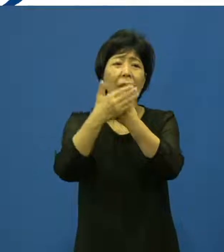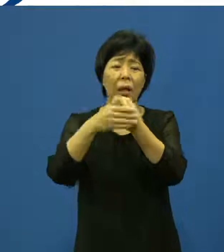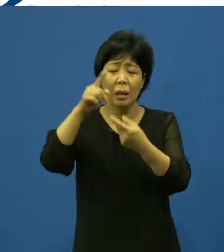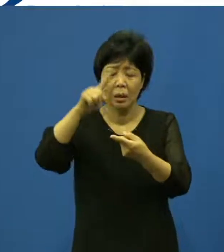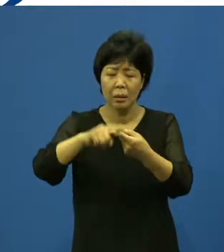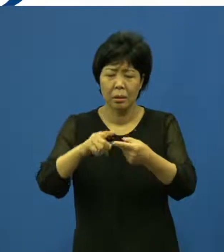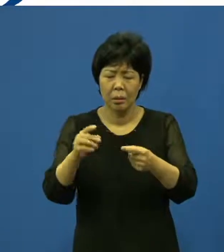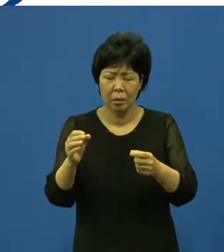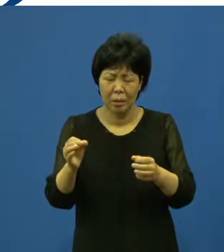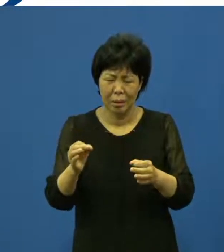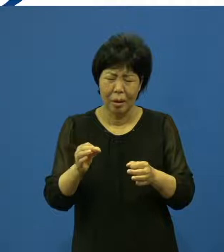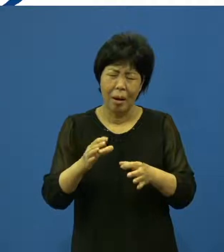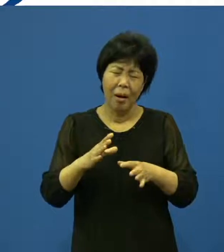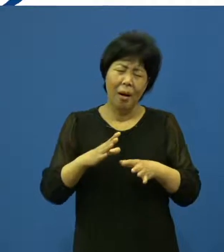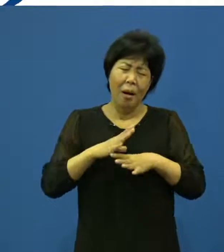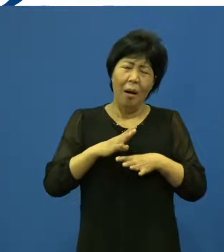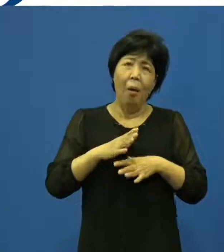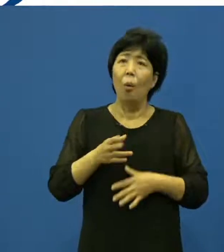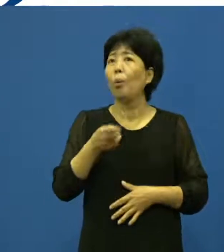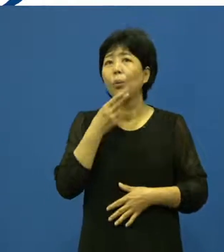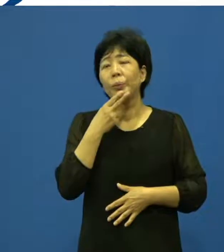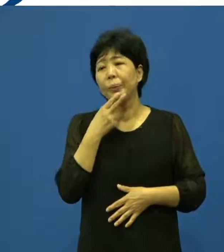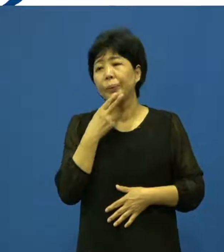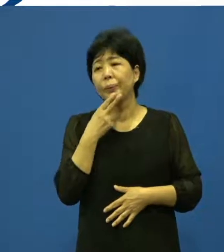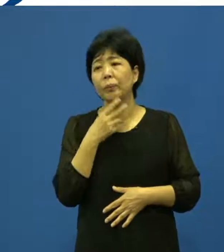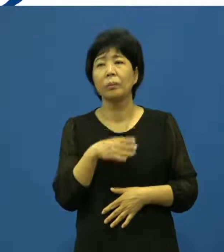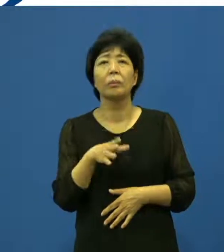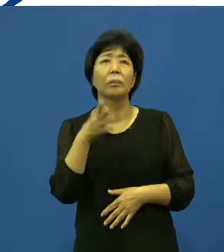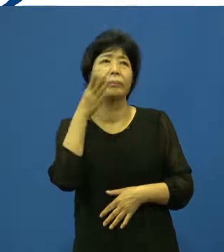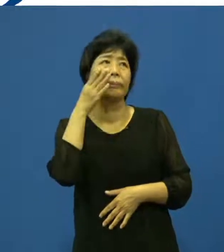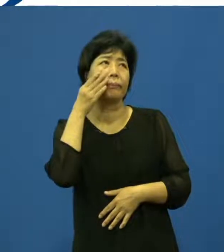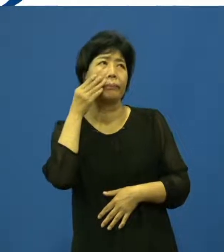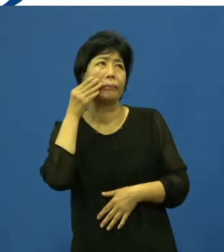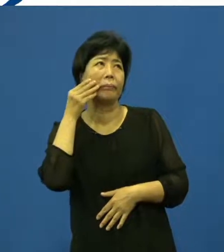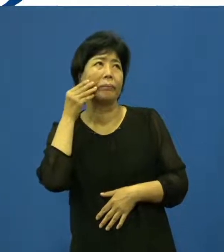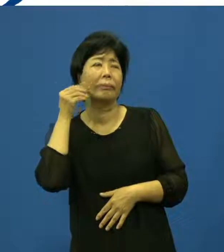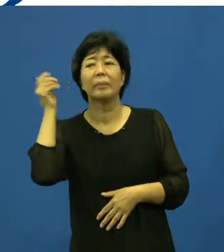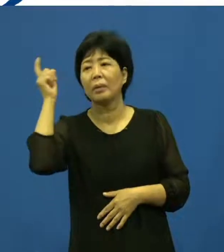않고 그 은혜를 너무 당연하게 여기고 있다.